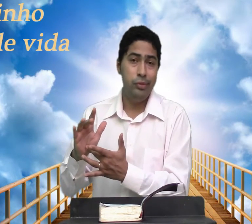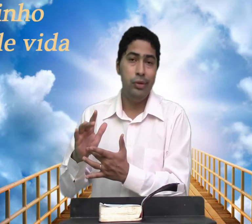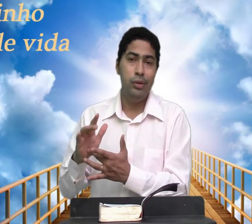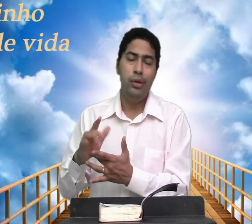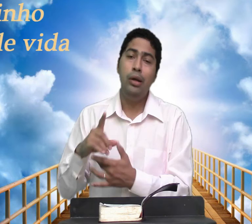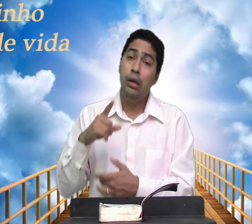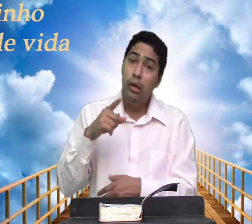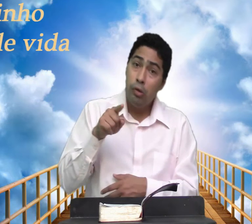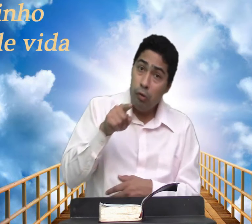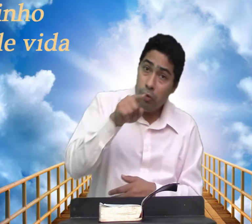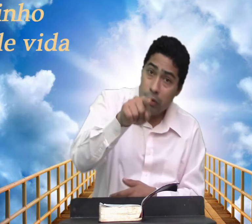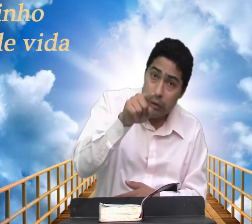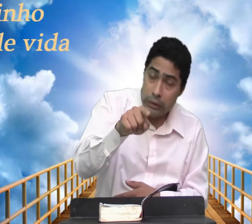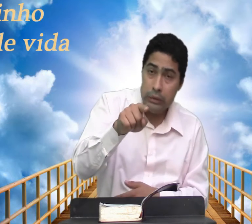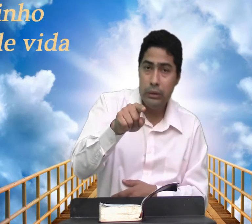Você